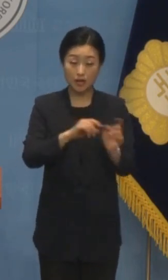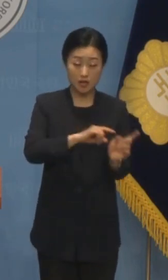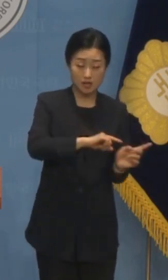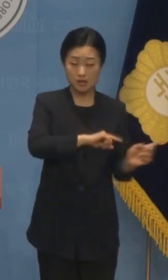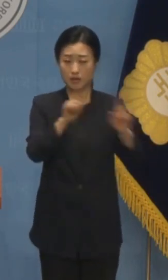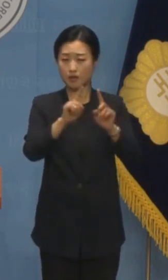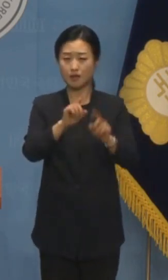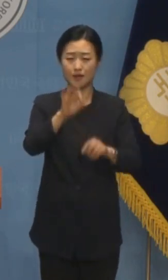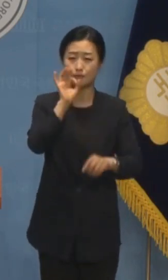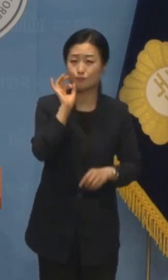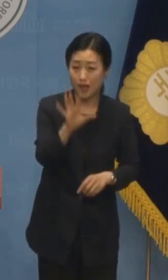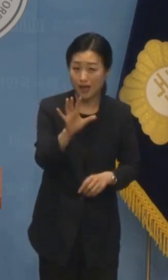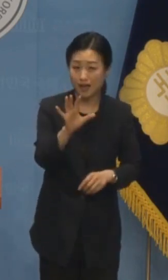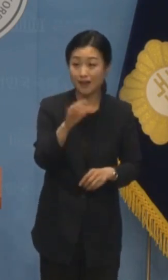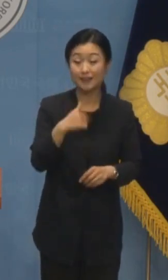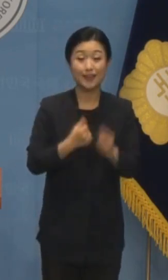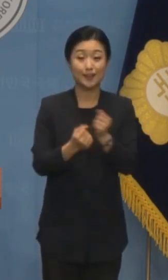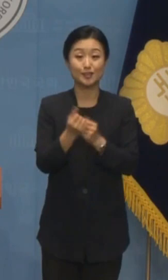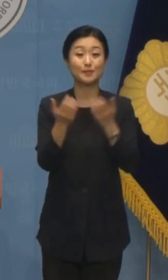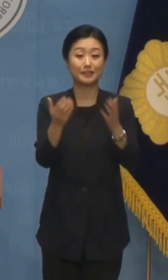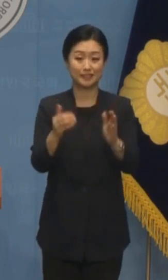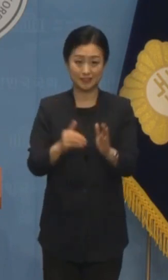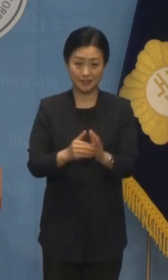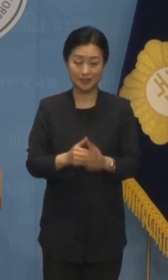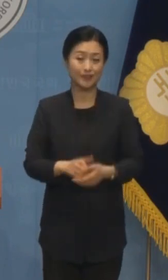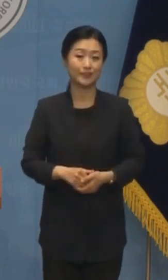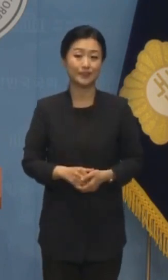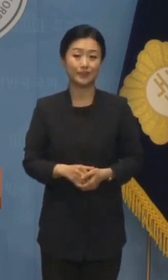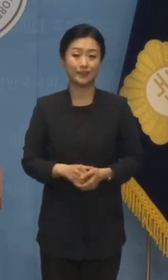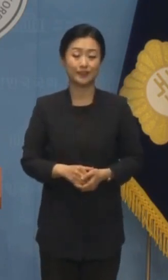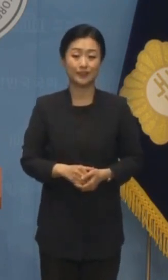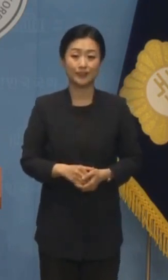회복세와는 거리가 멀다라는 것을 강조해 왔습니다.